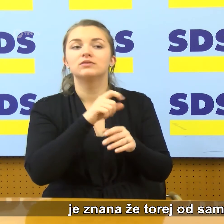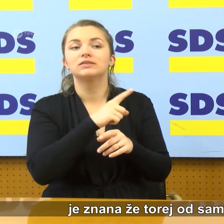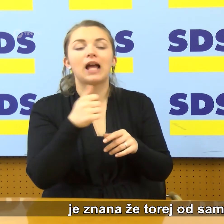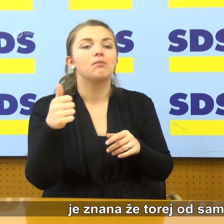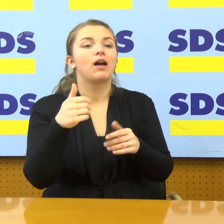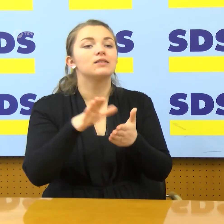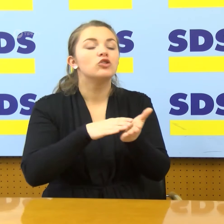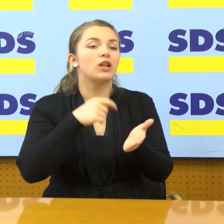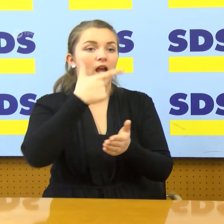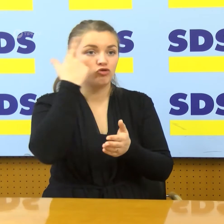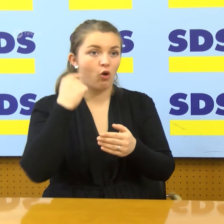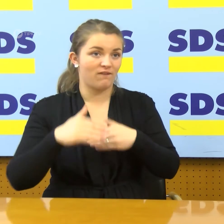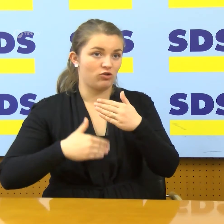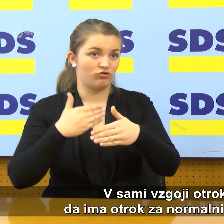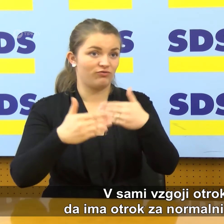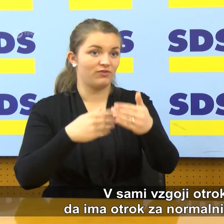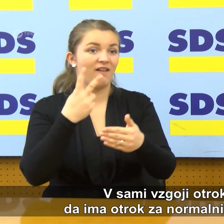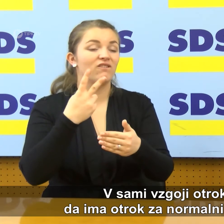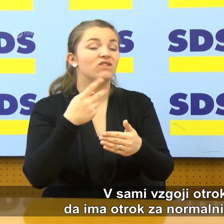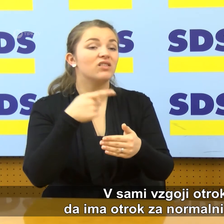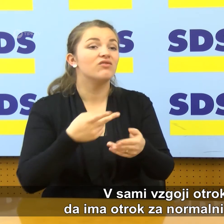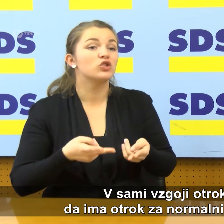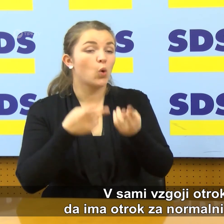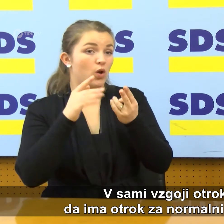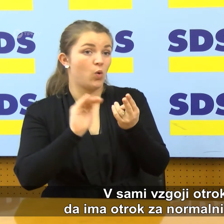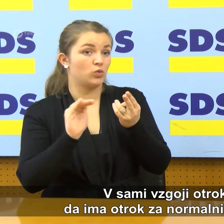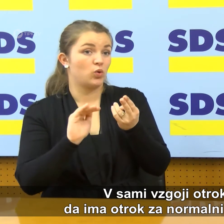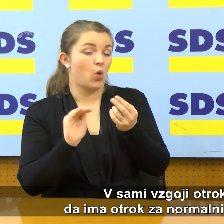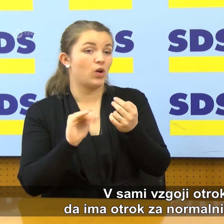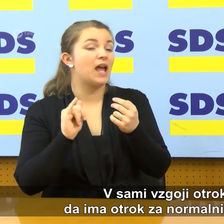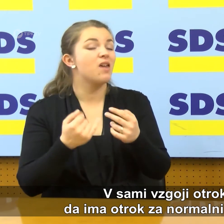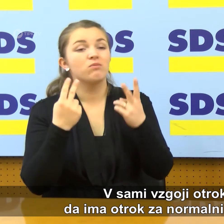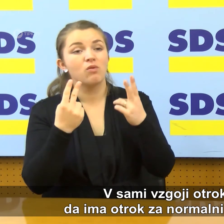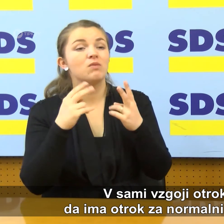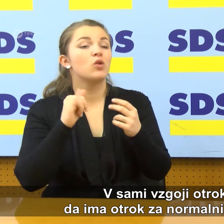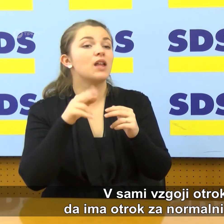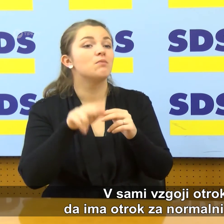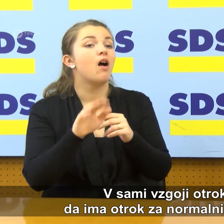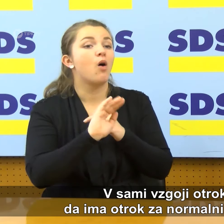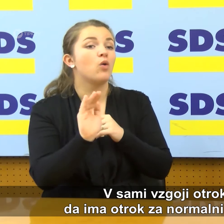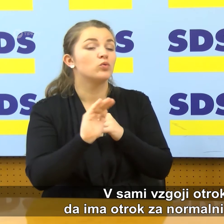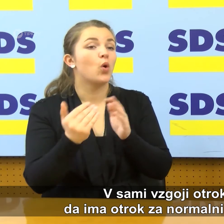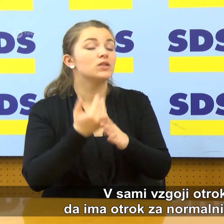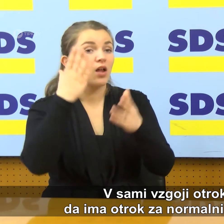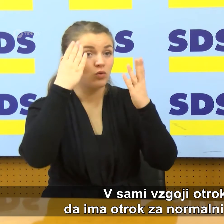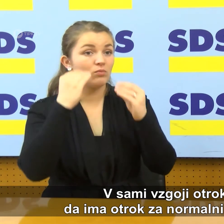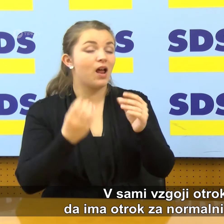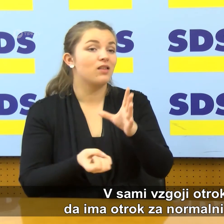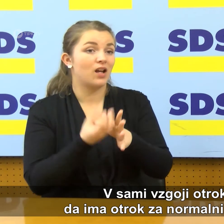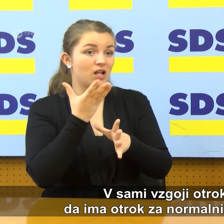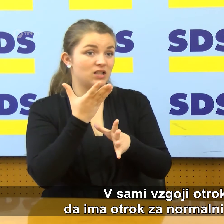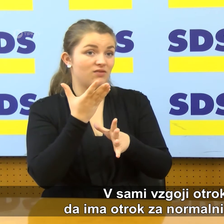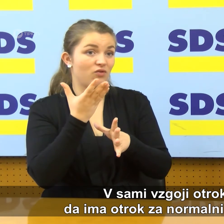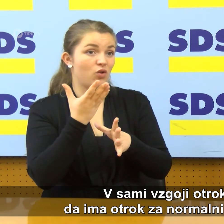začetka človeštva. V sami vzgoji otroka je pomembno, da ima otrok za normalen